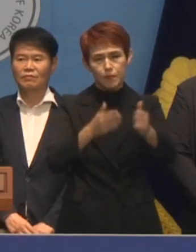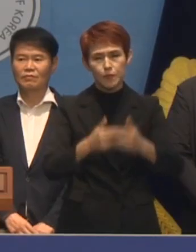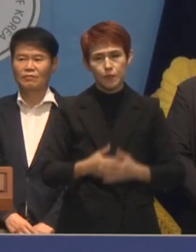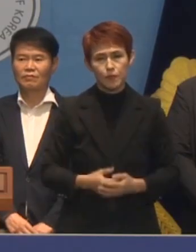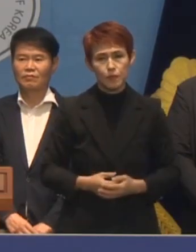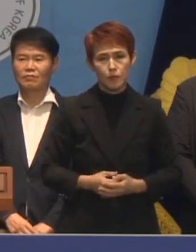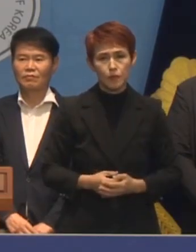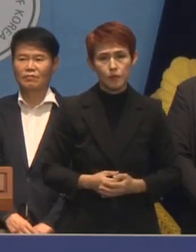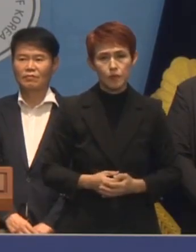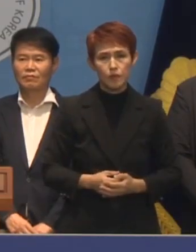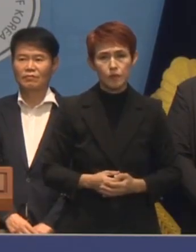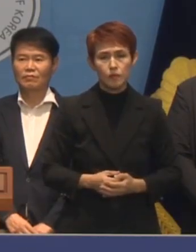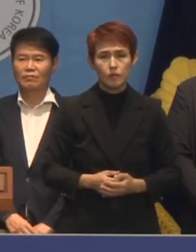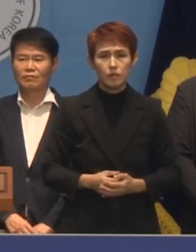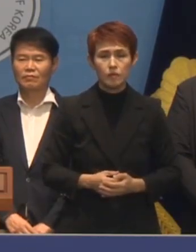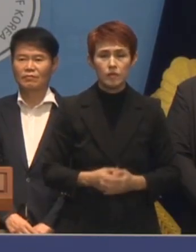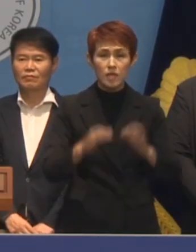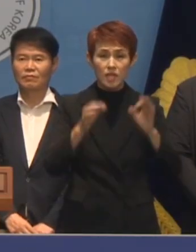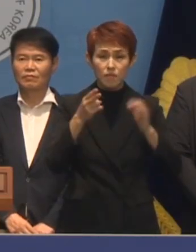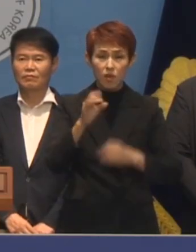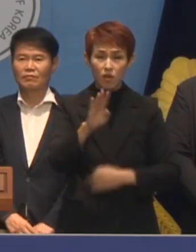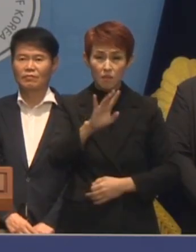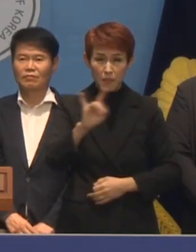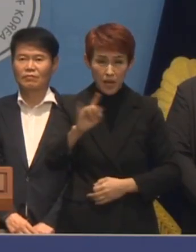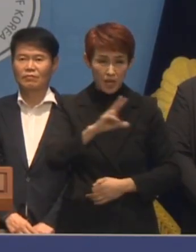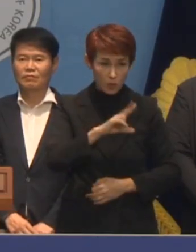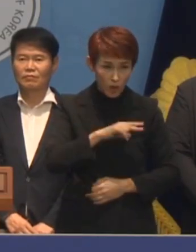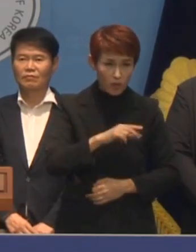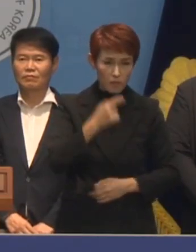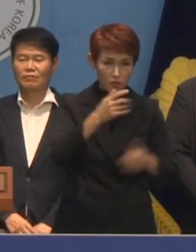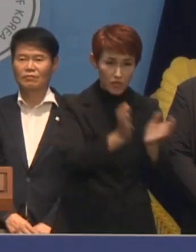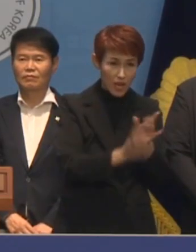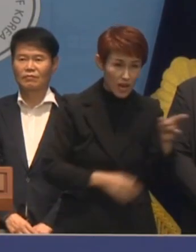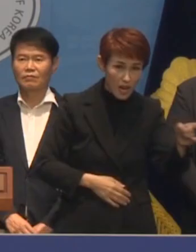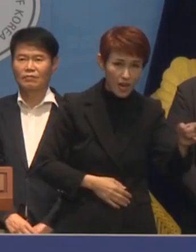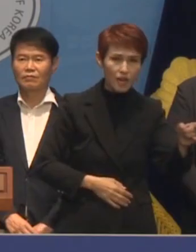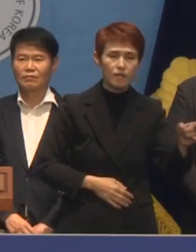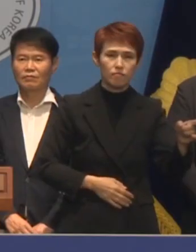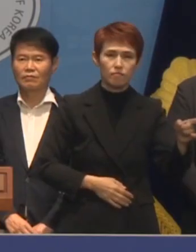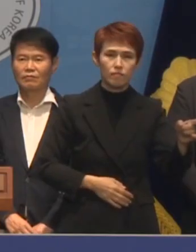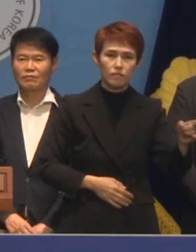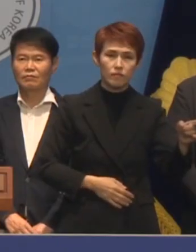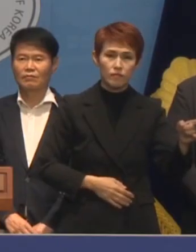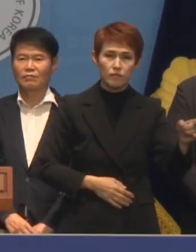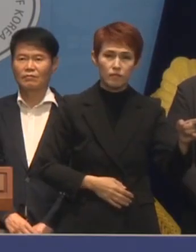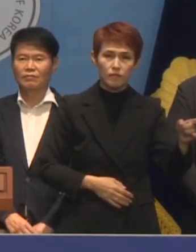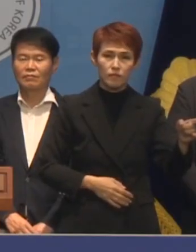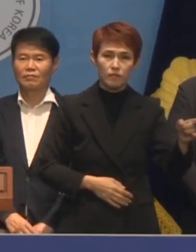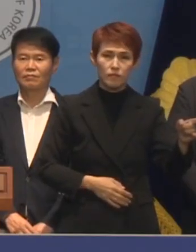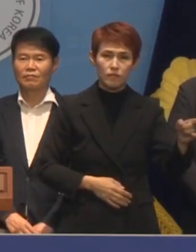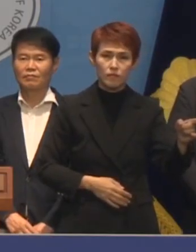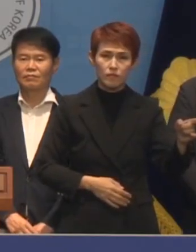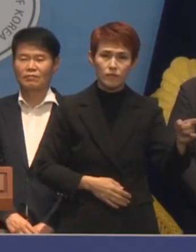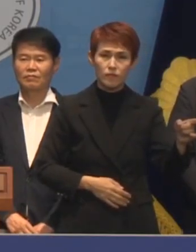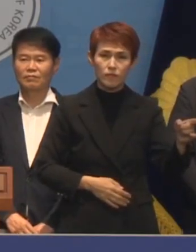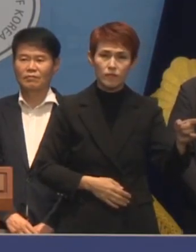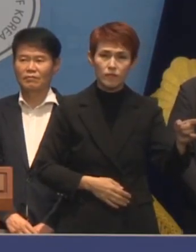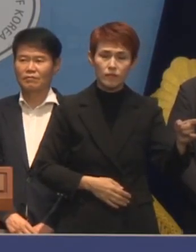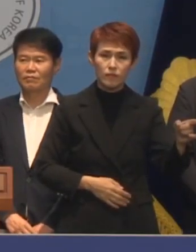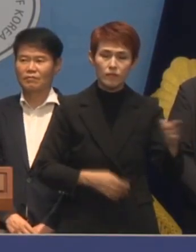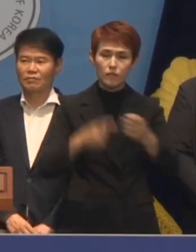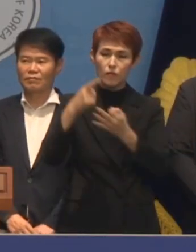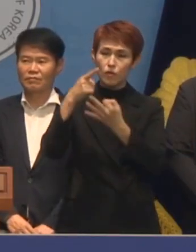그럼에도 불구하고 김영배 의원과 민주당이 자진해서 이